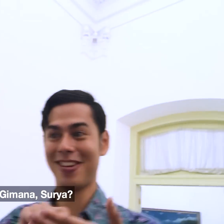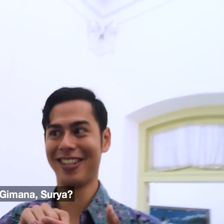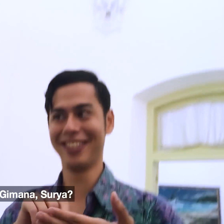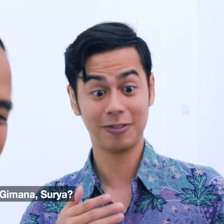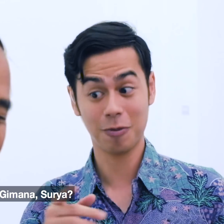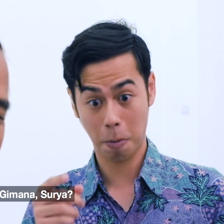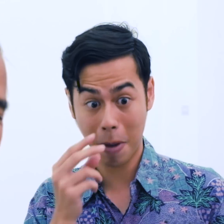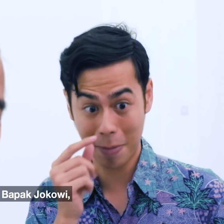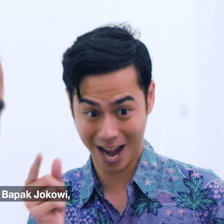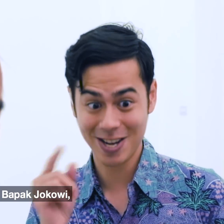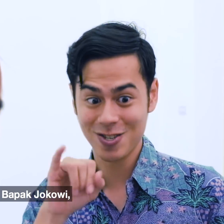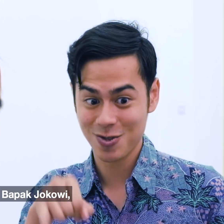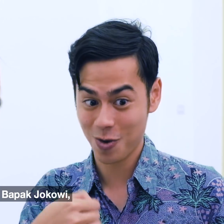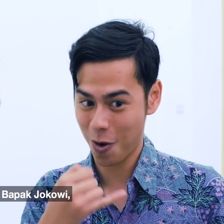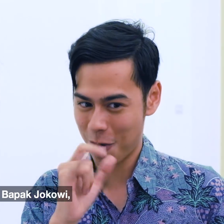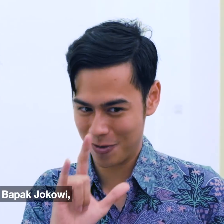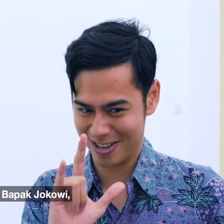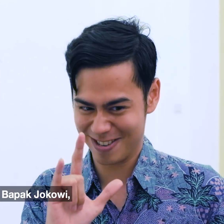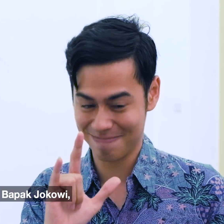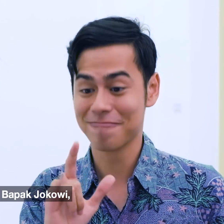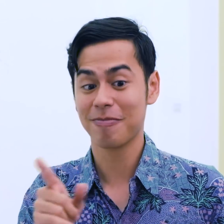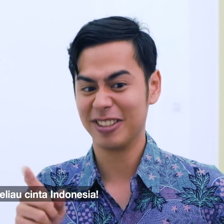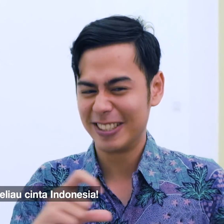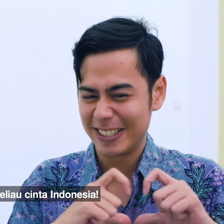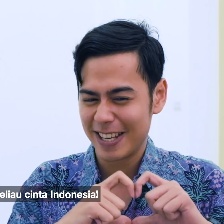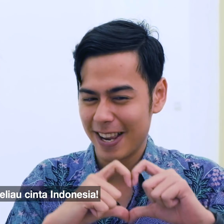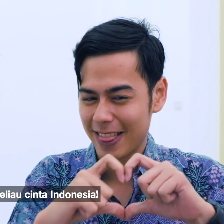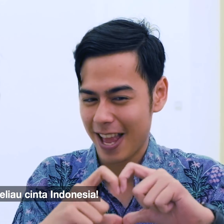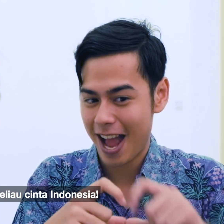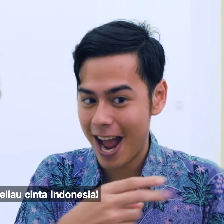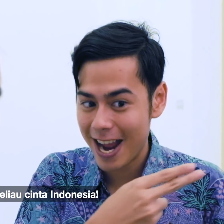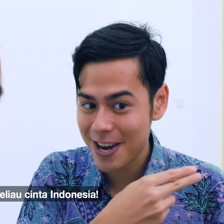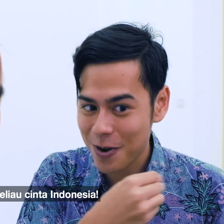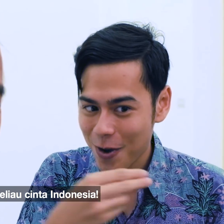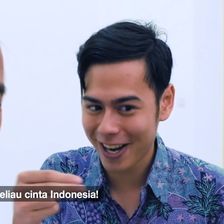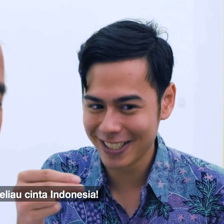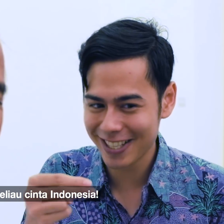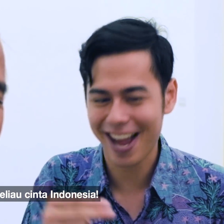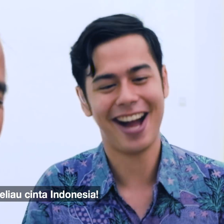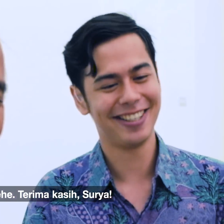Surya? Bapak Jokowi dan beliau cinta Indonesia.